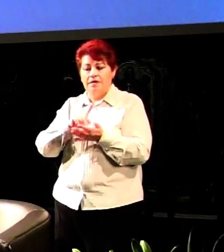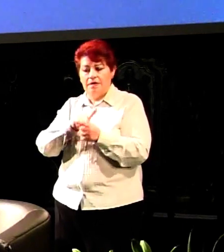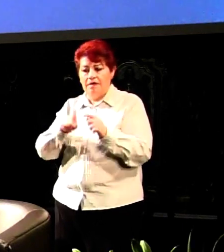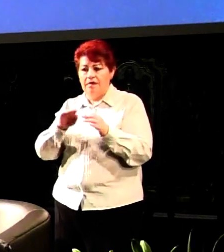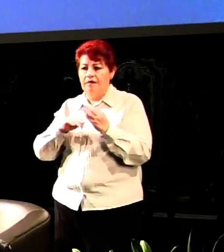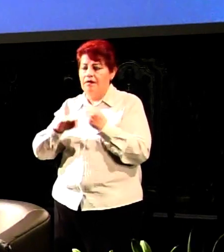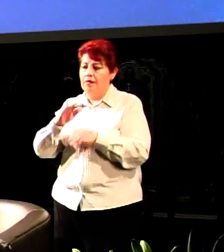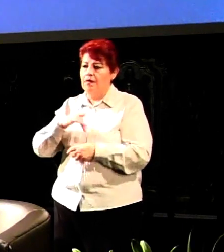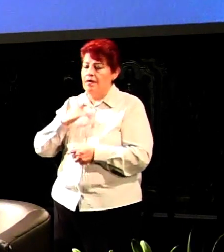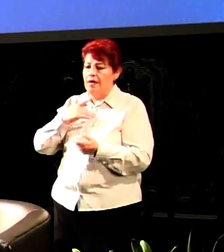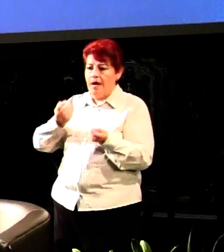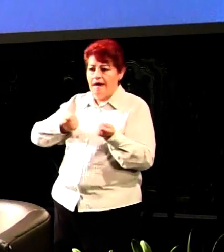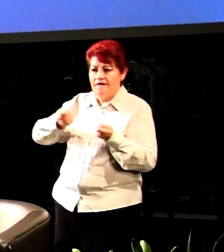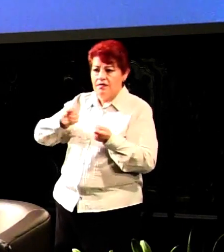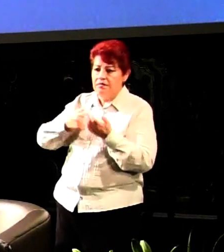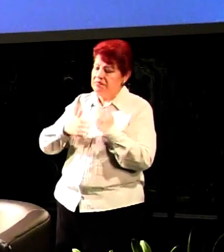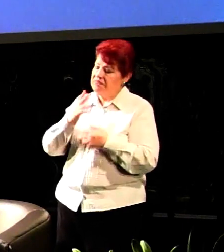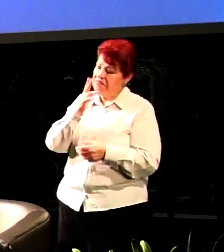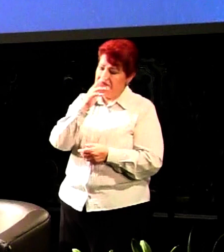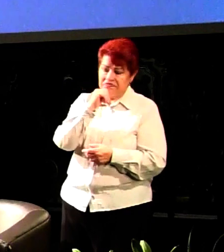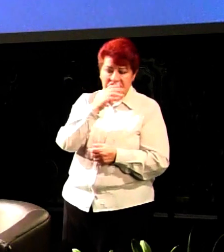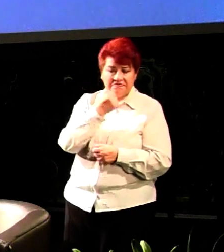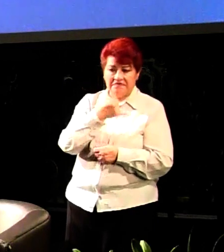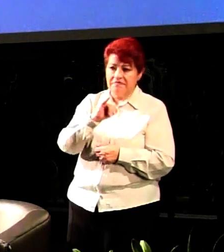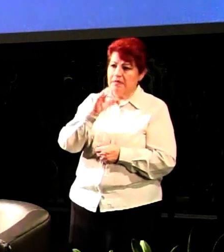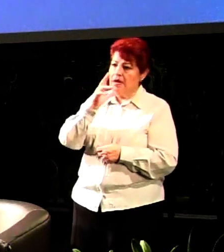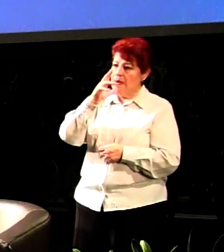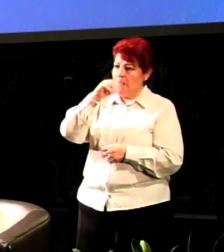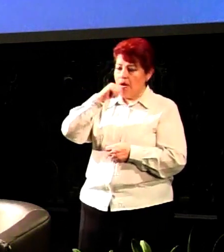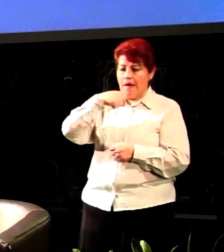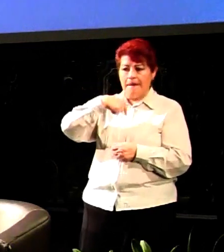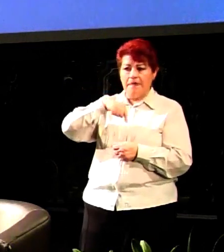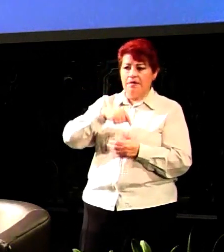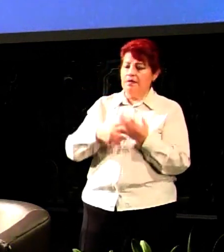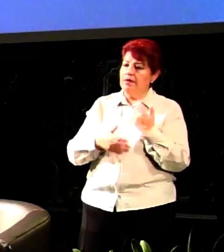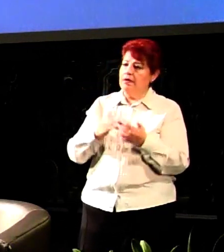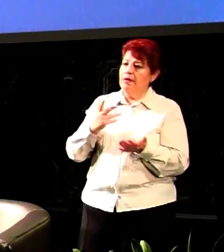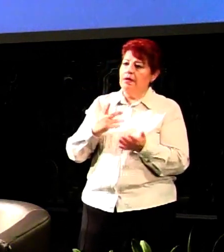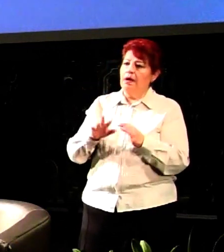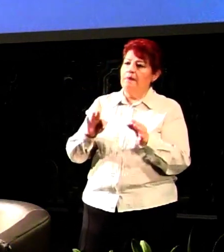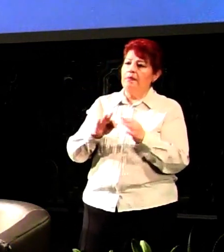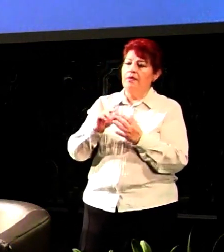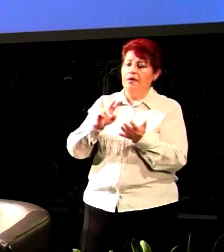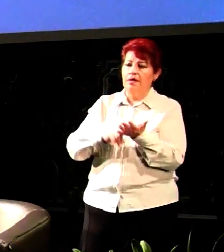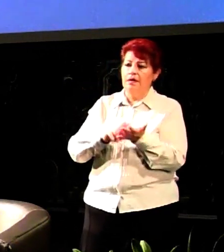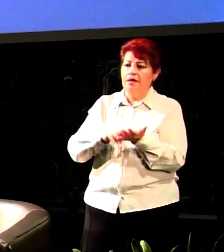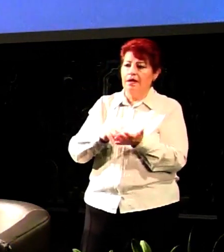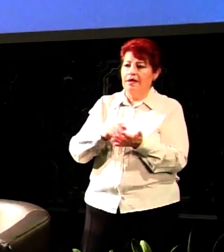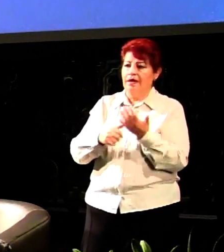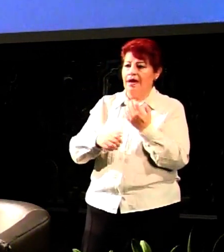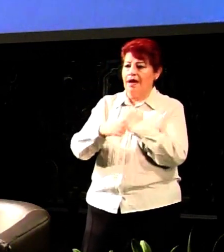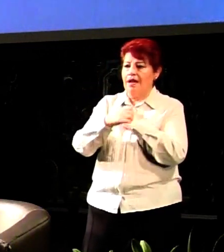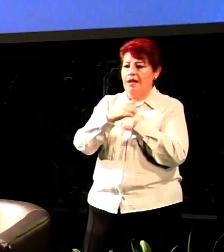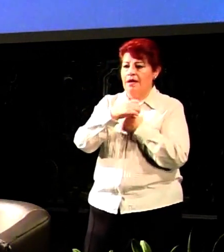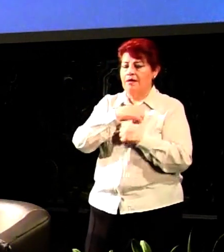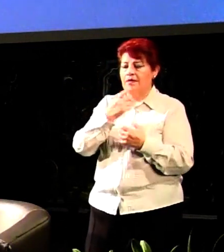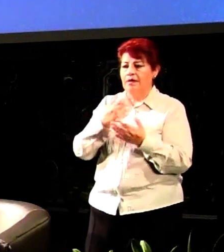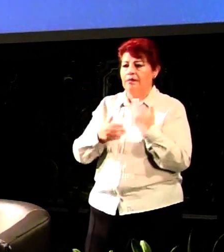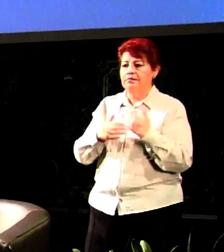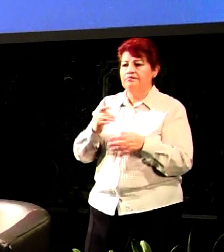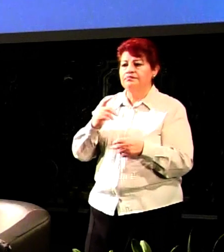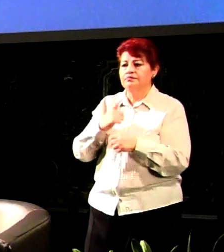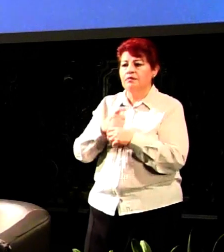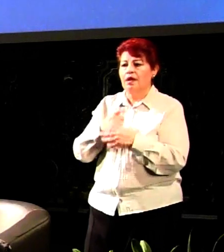de emociones, no vamos a poder lograr estos objetivos tan importantes en la educación precisamente